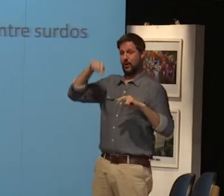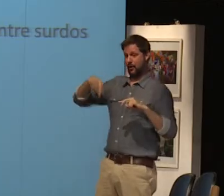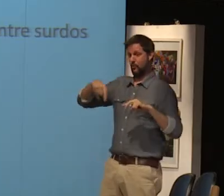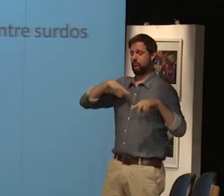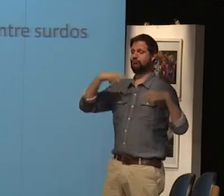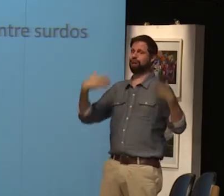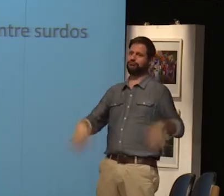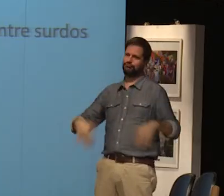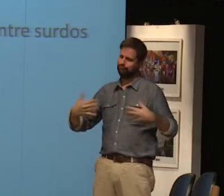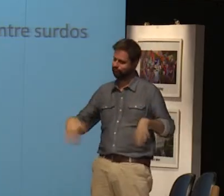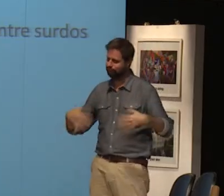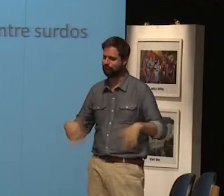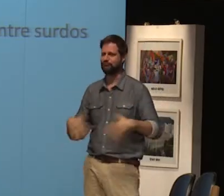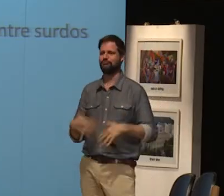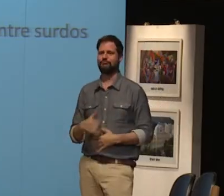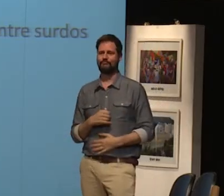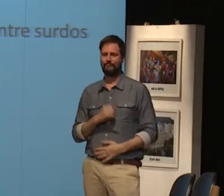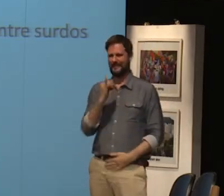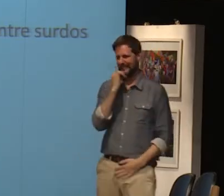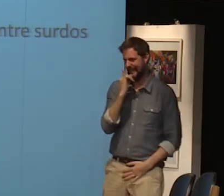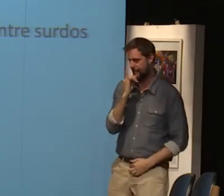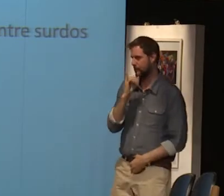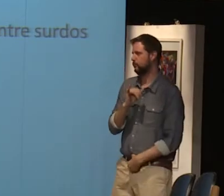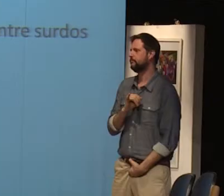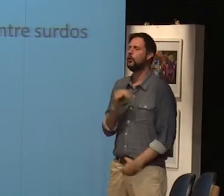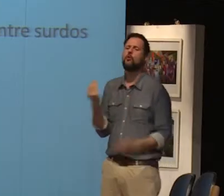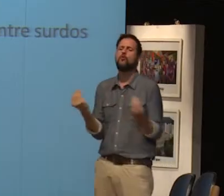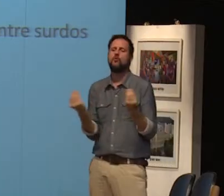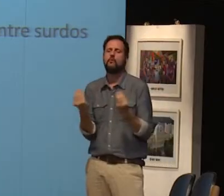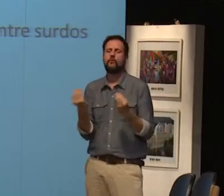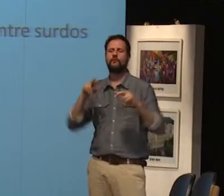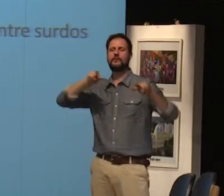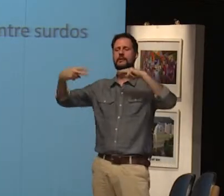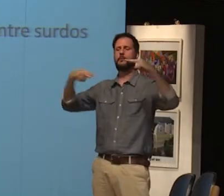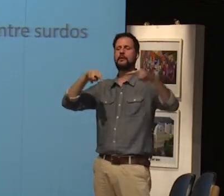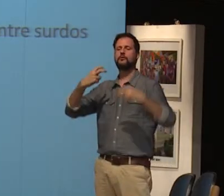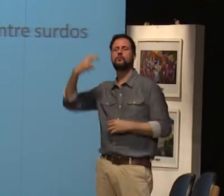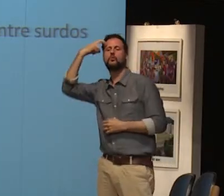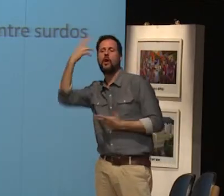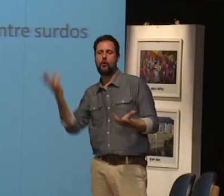essa visibilidade dessas diferenças culturais, né? Então, por exemplo, como que a gente vê essa